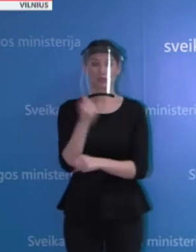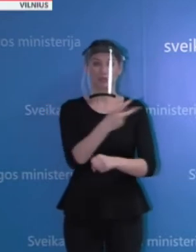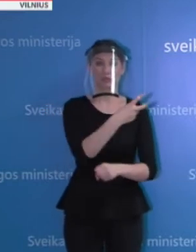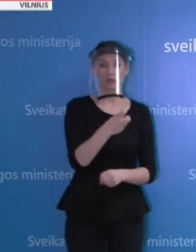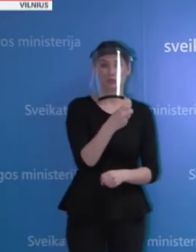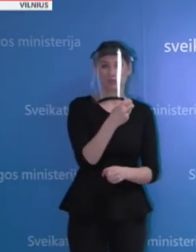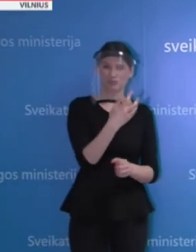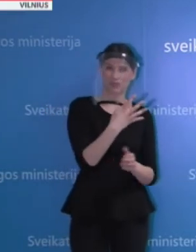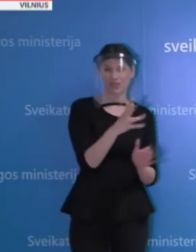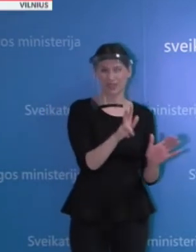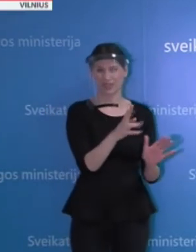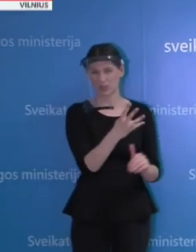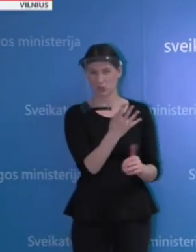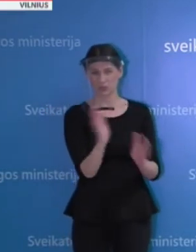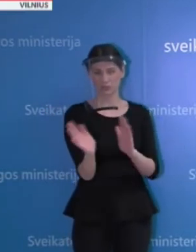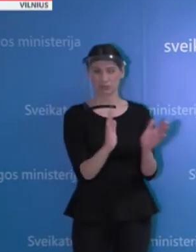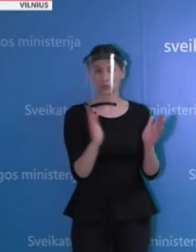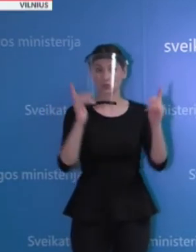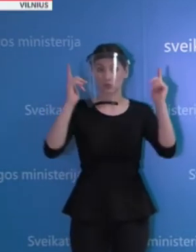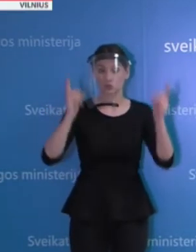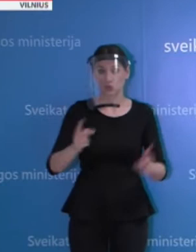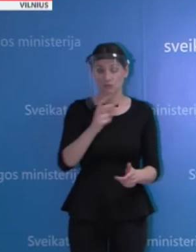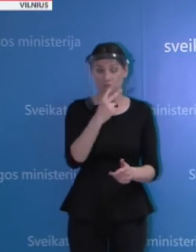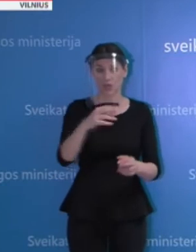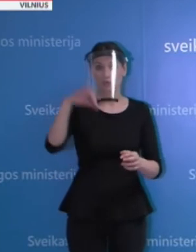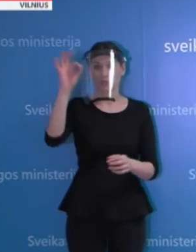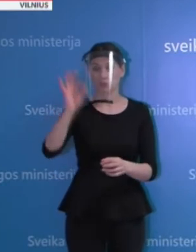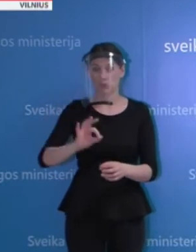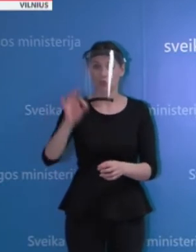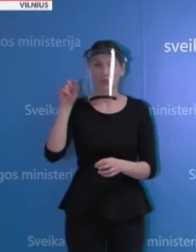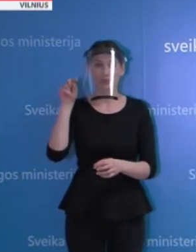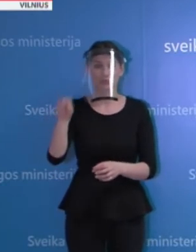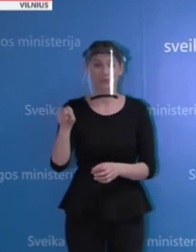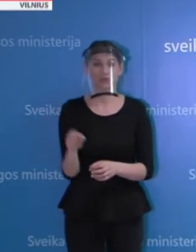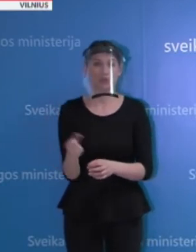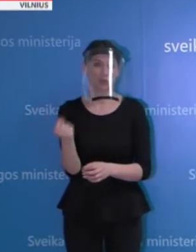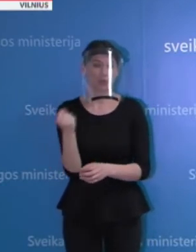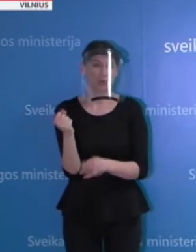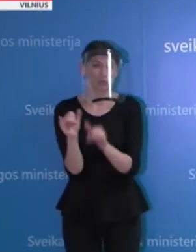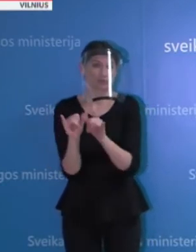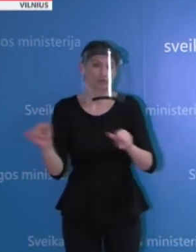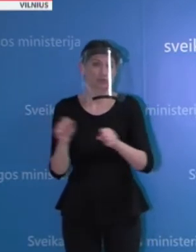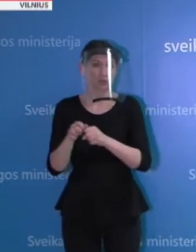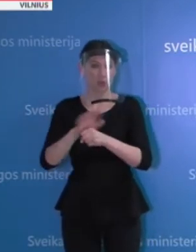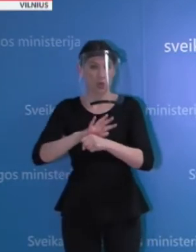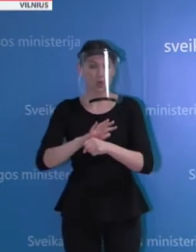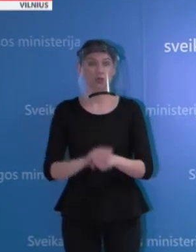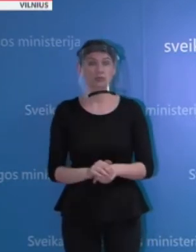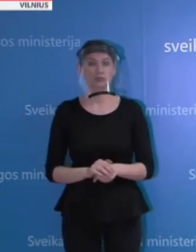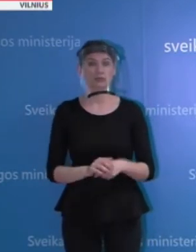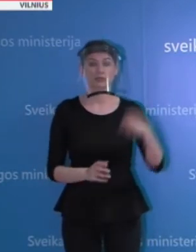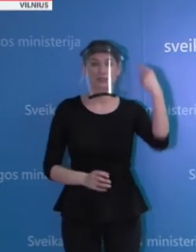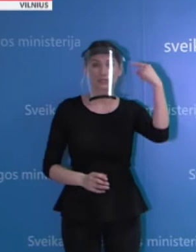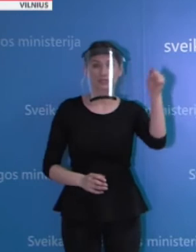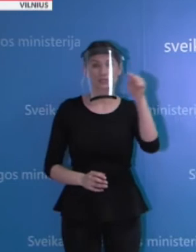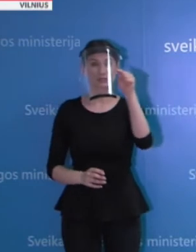285 darbuotojų, tai tikrai vertintina kaip pagrindinis ligos židinys, nes visiems kitiem iš visų